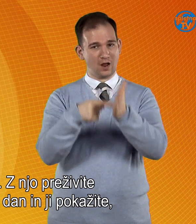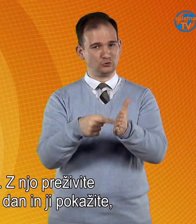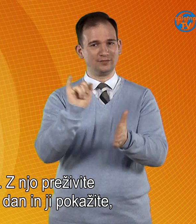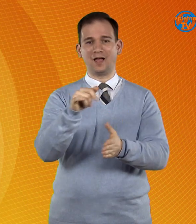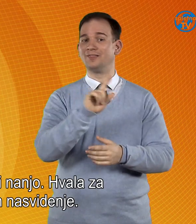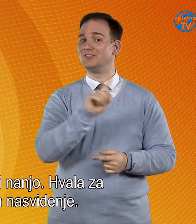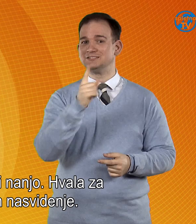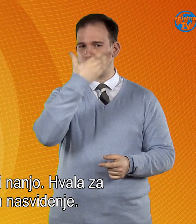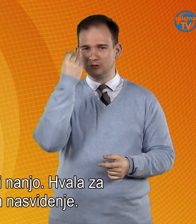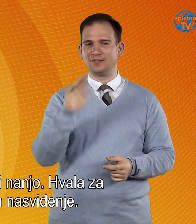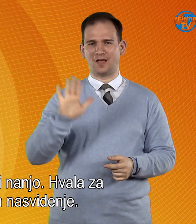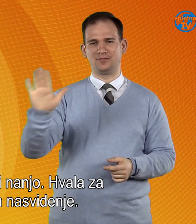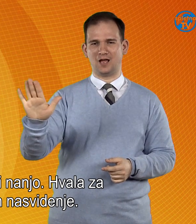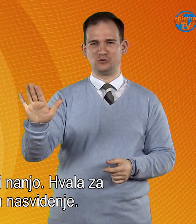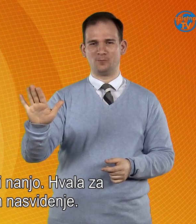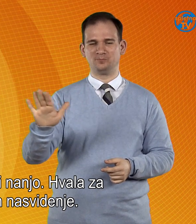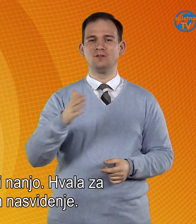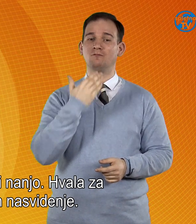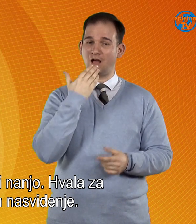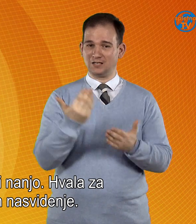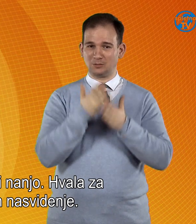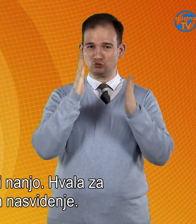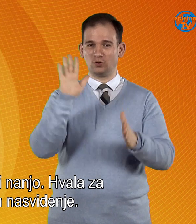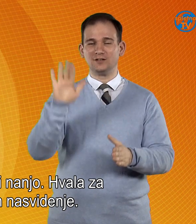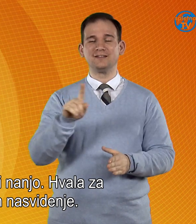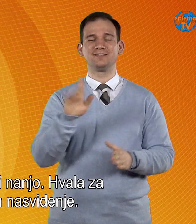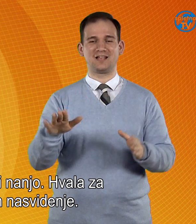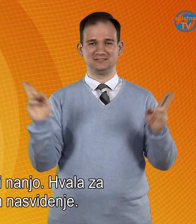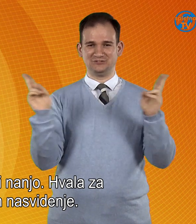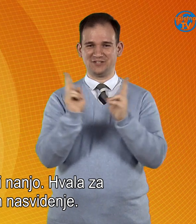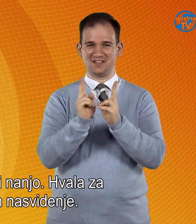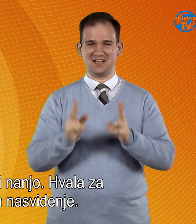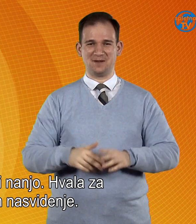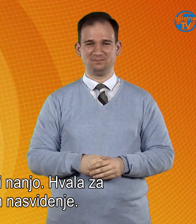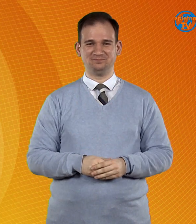pokažite, da niste pozabili nanjo. Hvala za vašo pozornost in nasvidenje.